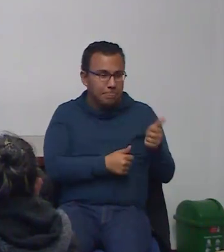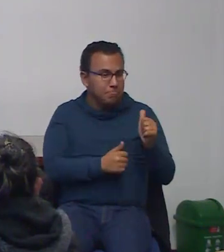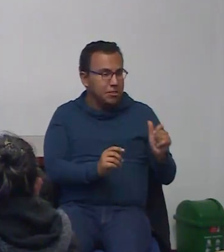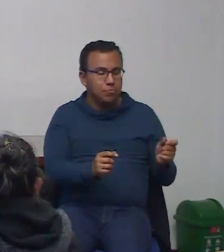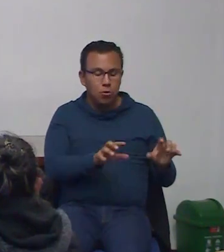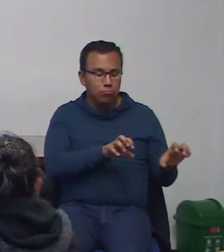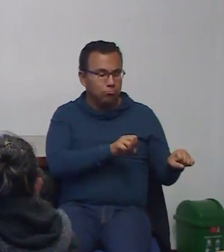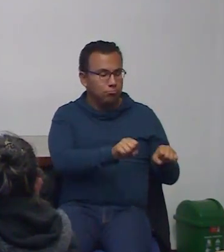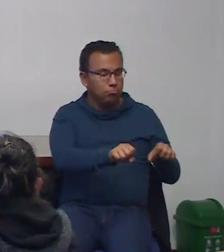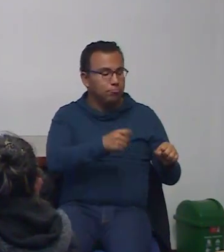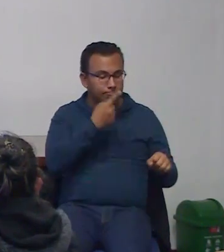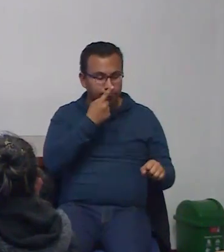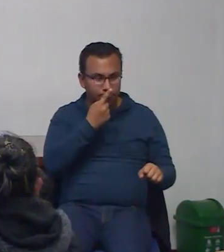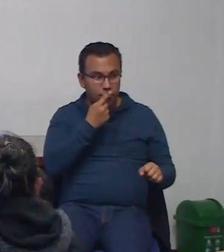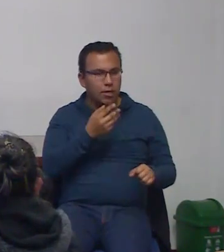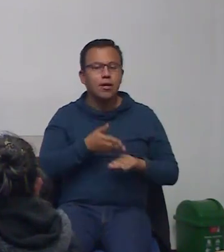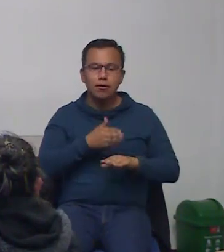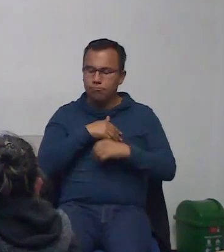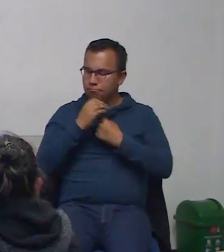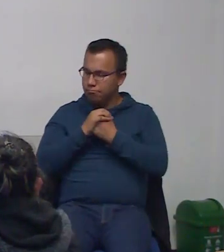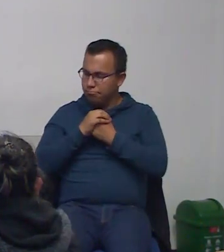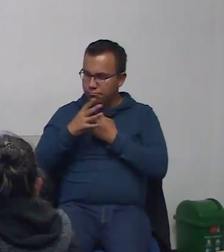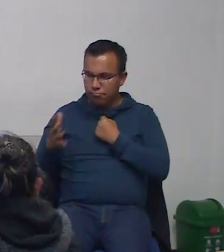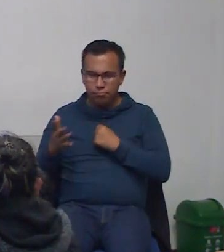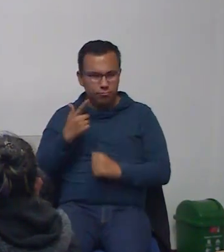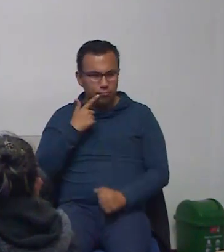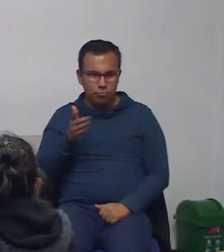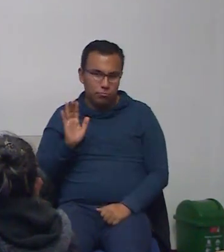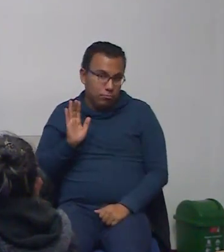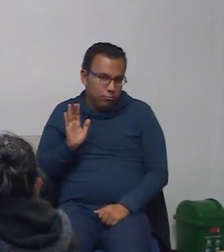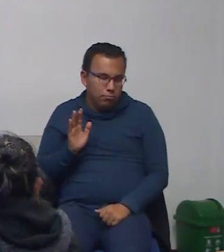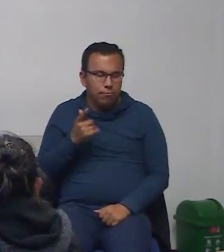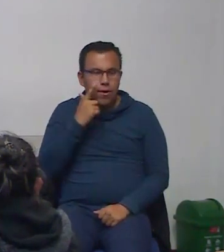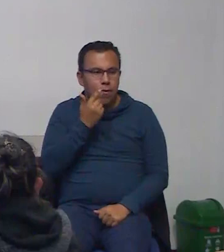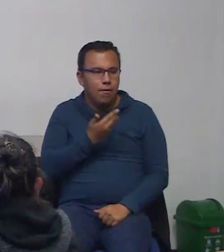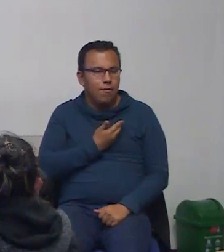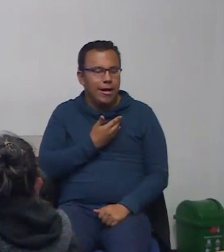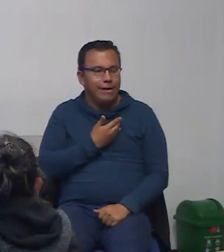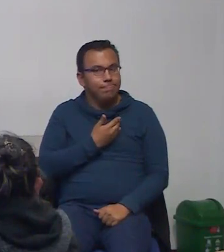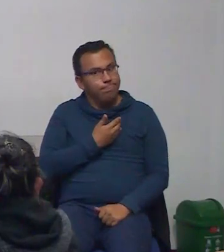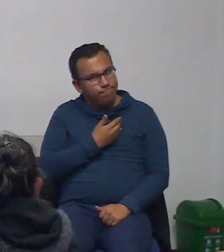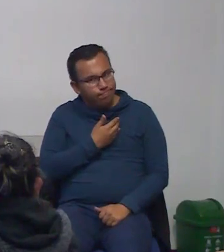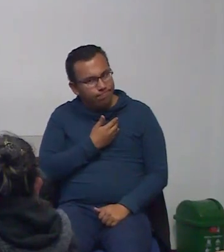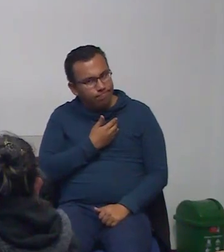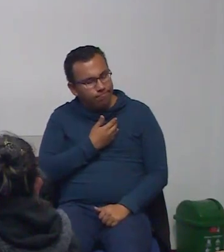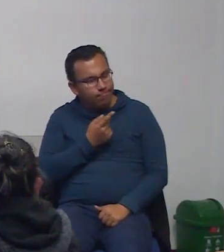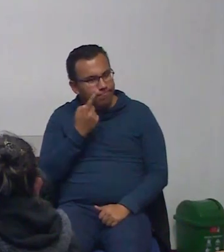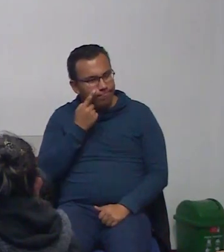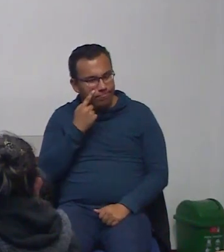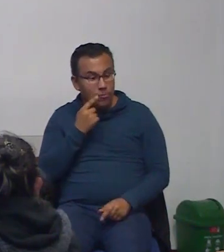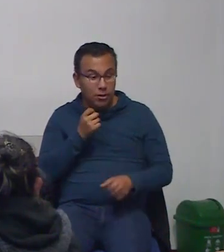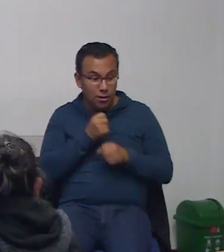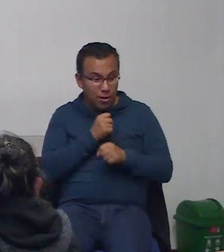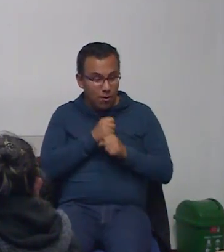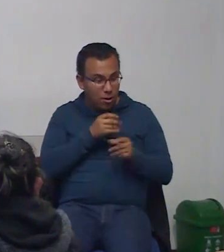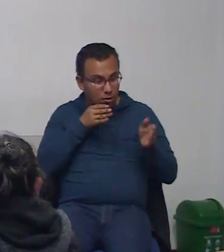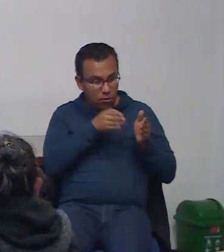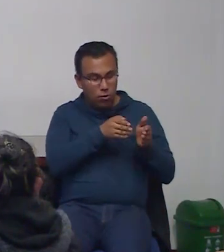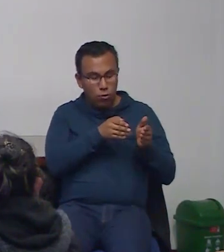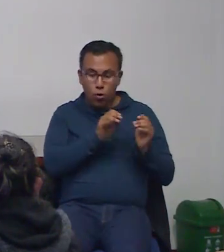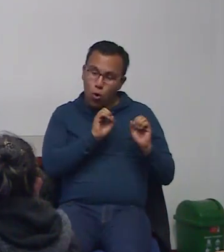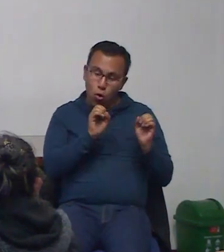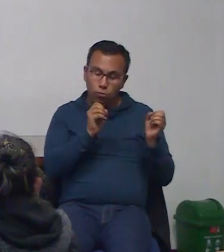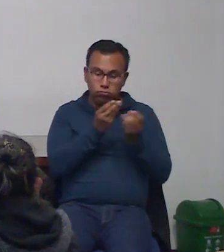Explore Y ser muy honestos a la hora de de decirle a los papás eh si vamos a trabajar un instrumento como tal o